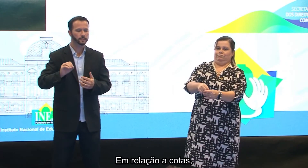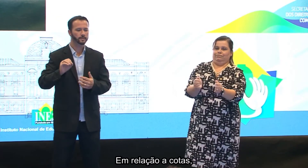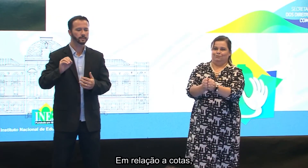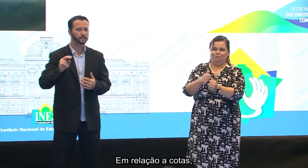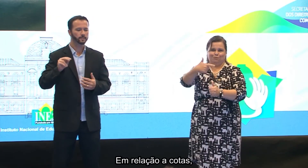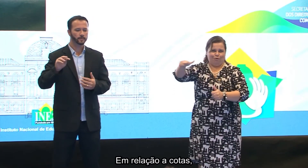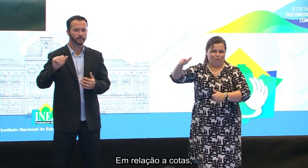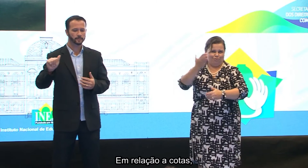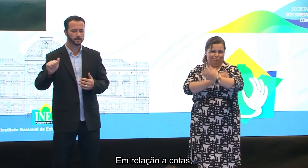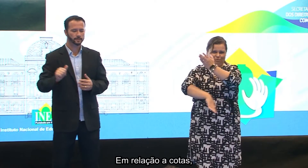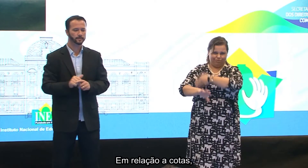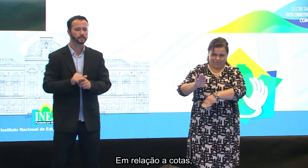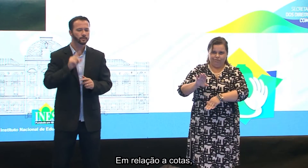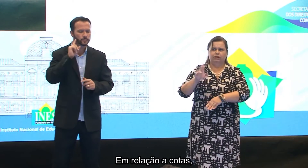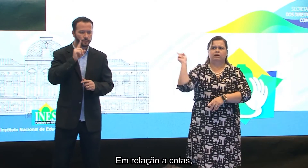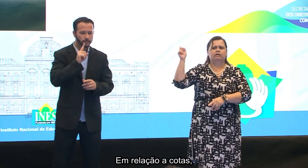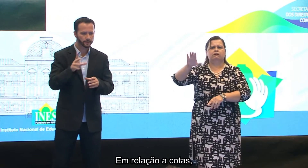E em relação a cotas também.